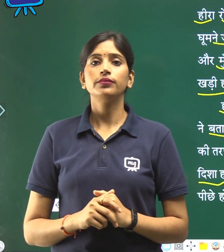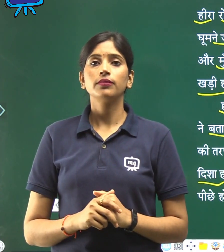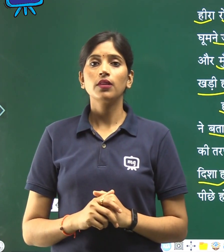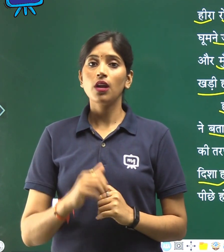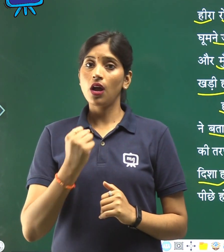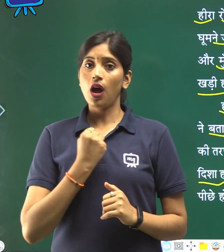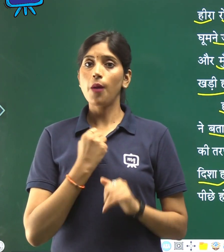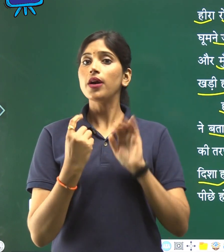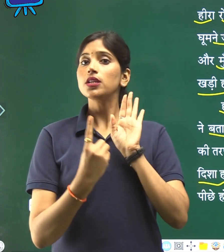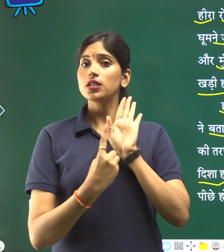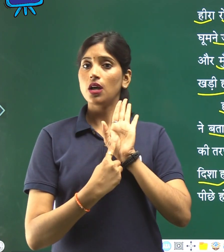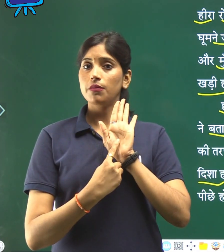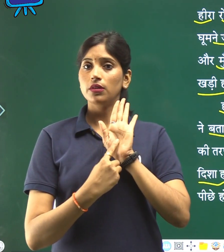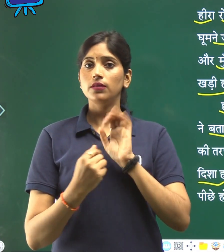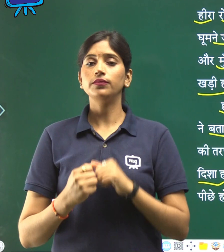हमारे सामने